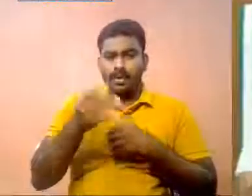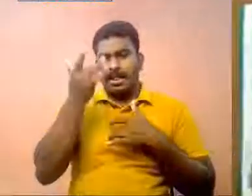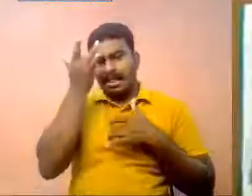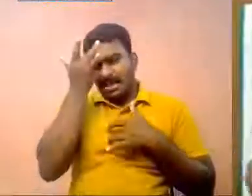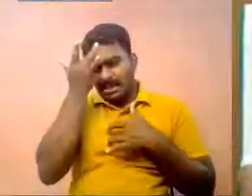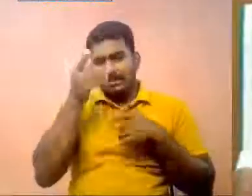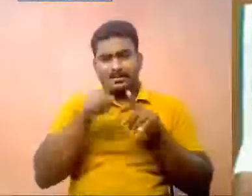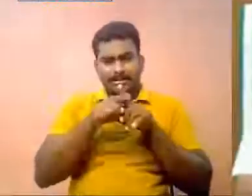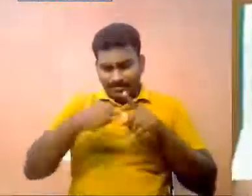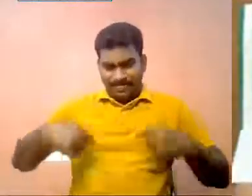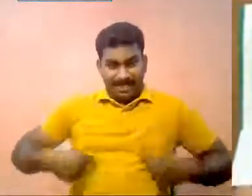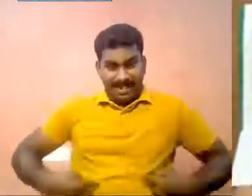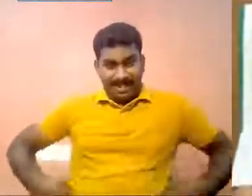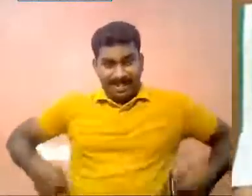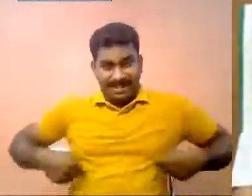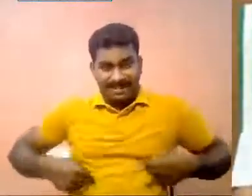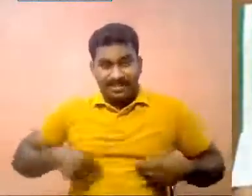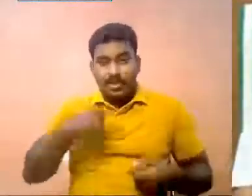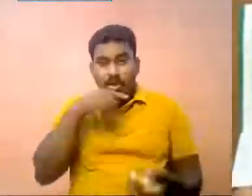ഡയാലിസിസ് അടക്കം